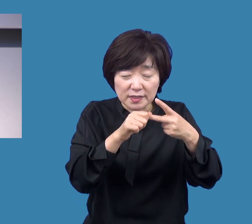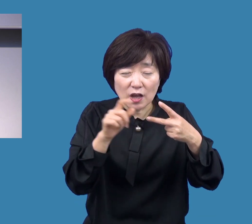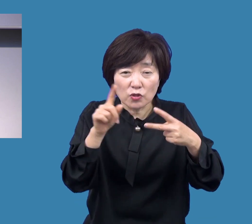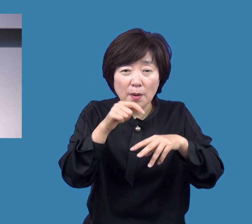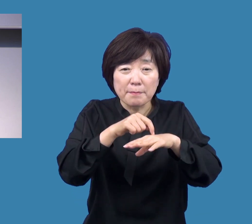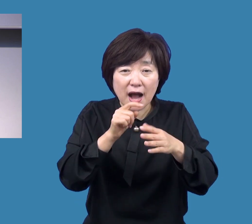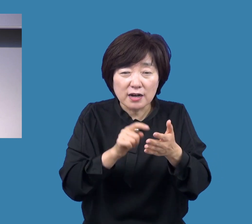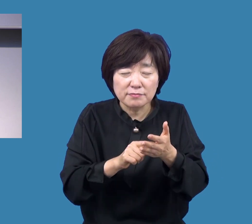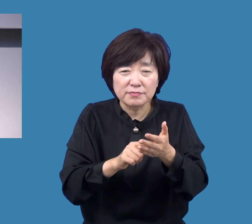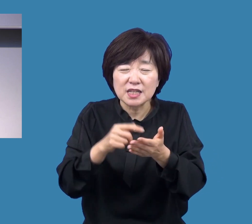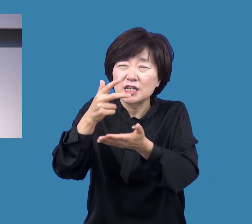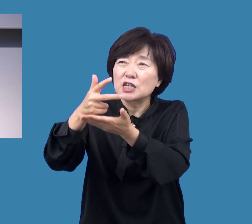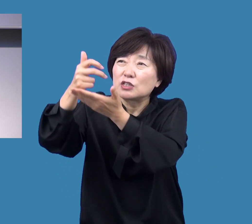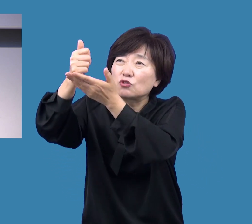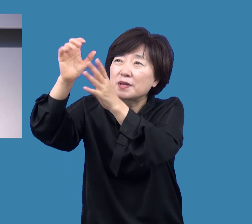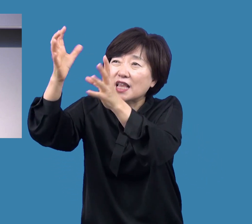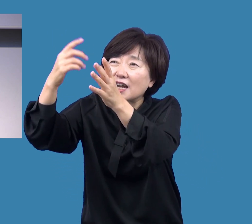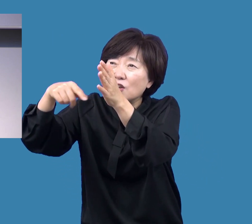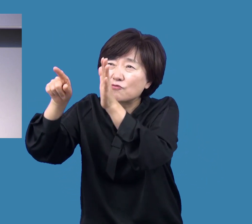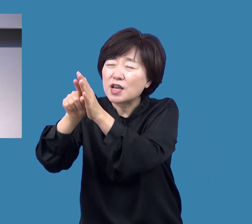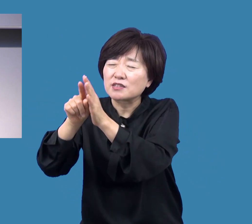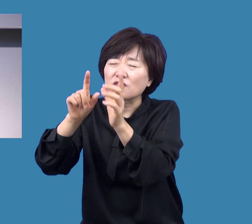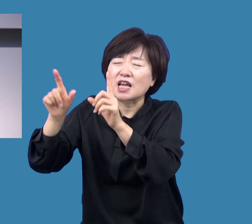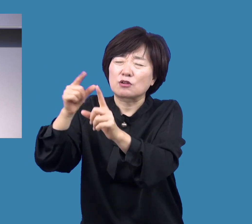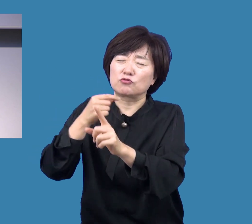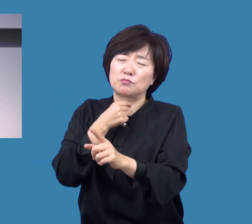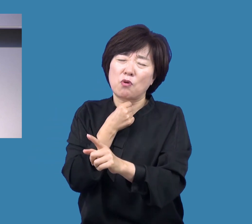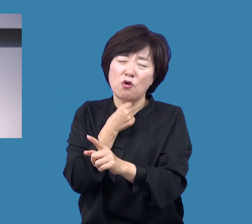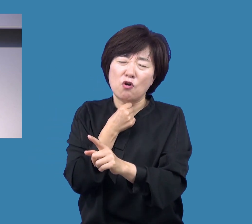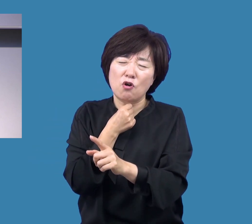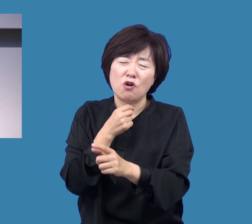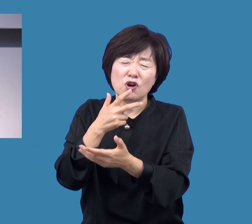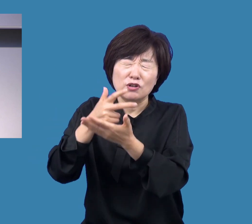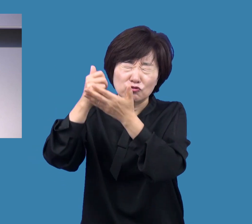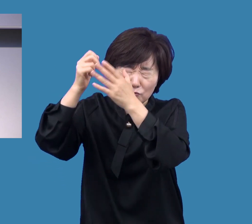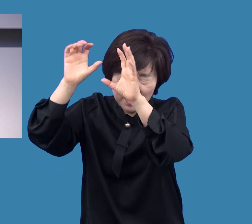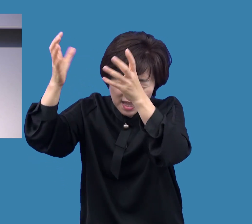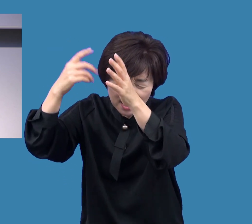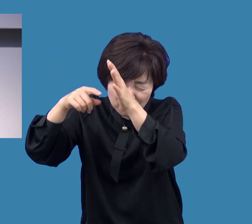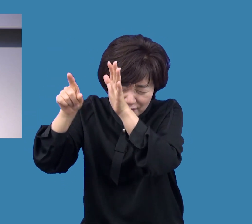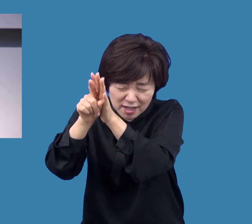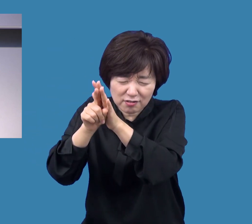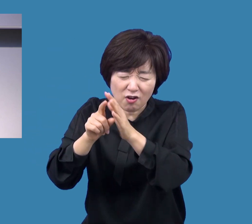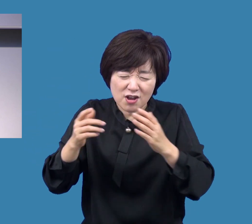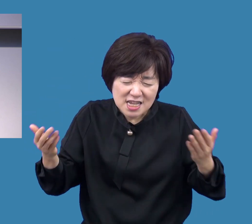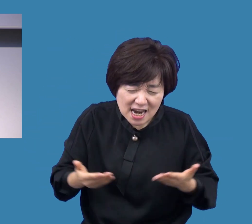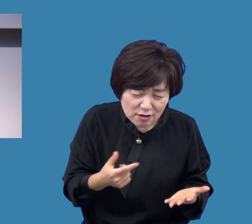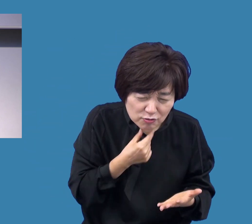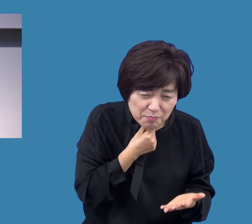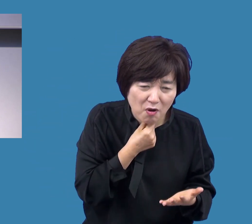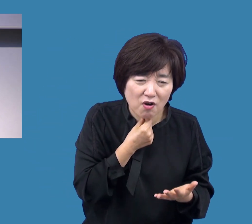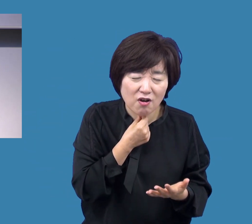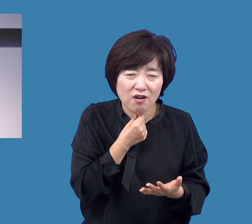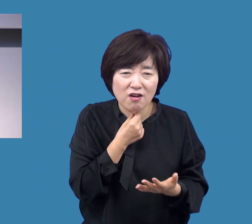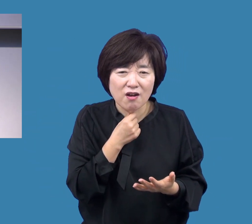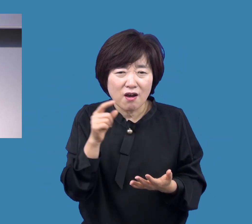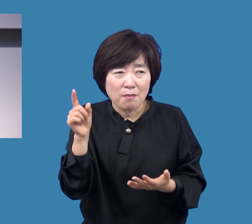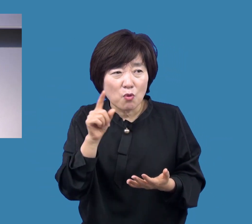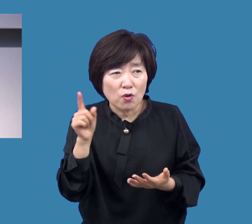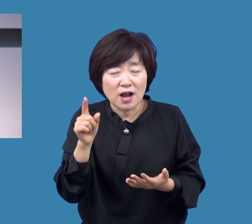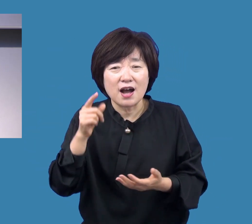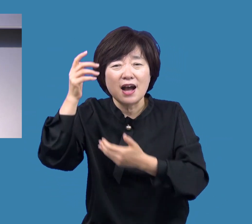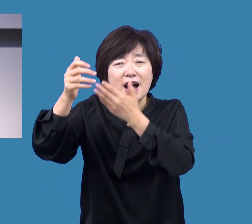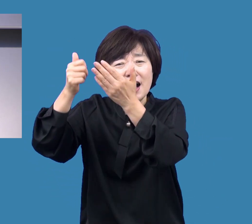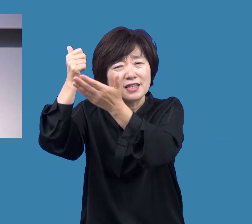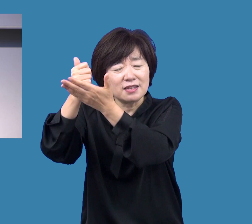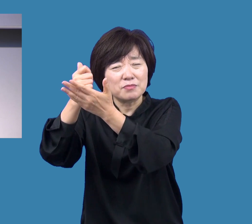있어야 되냐면 주님의 나라를 위해 살고 싶은, 주님의 나라를 위해서 뛰고 싶고 일하고 싶고 뭔가 그래도